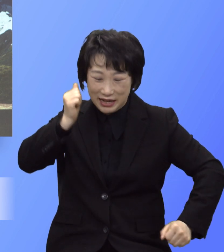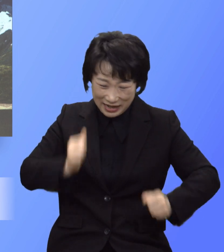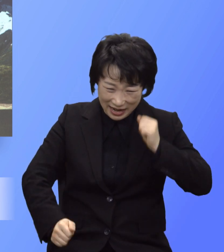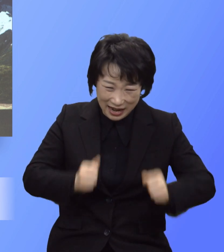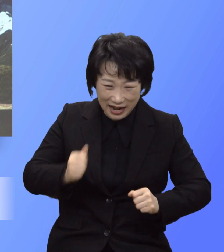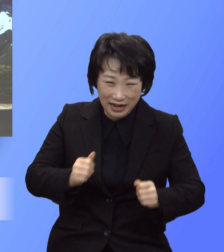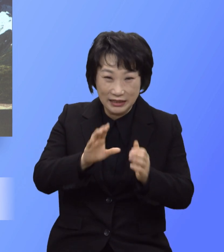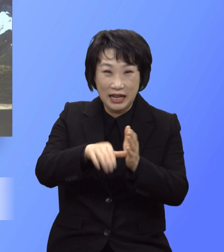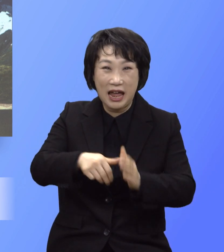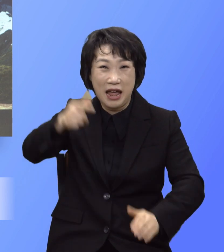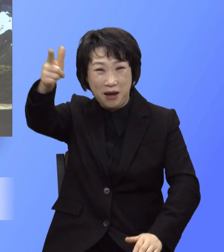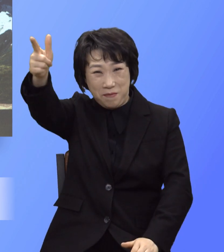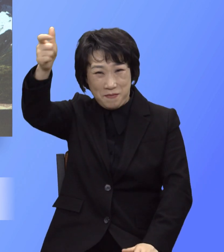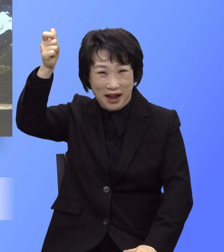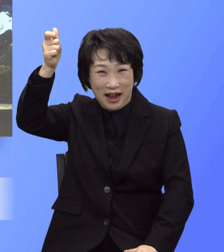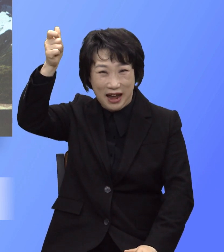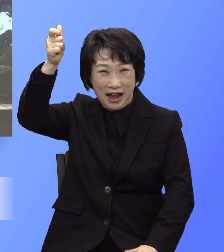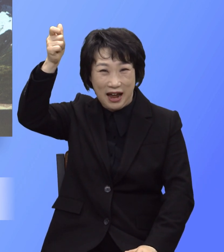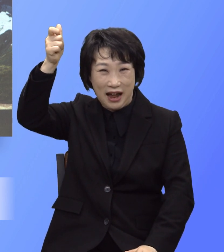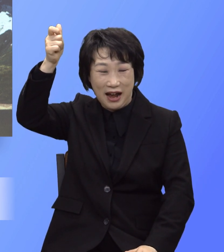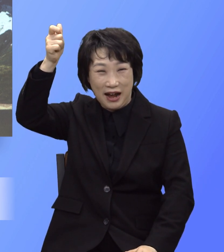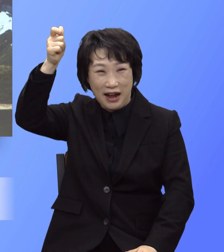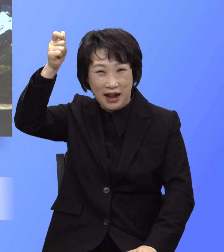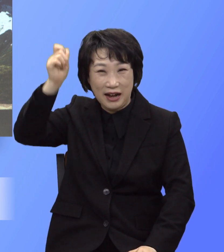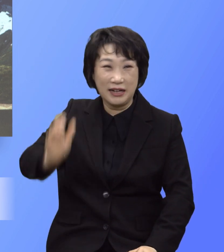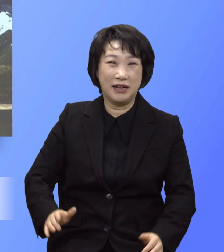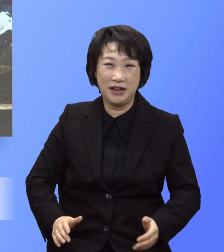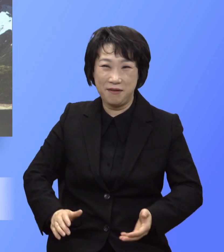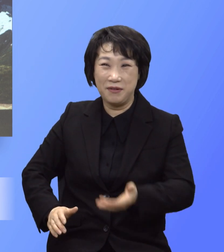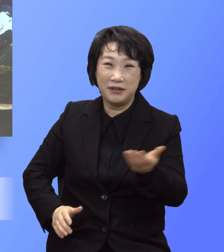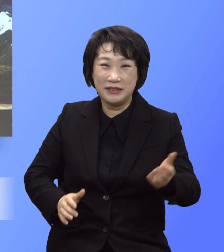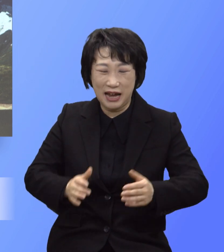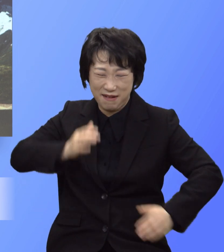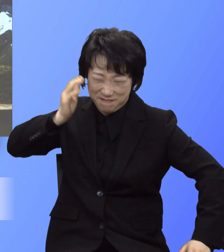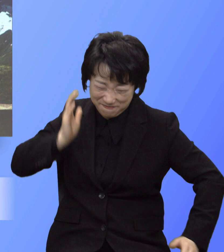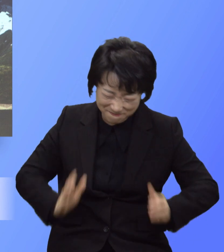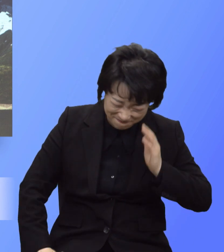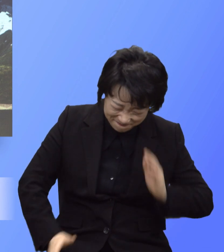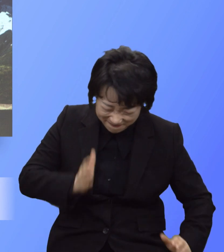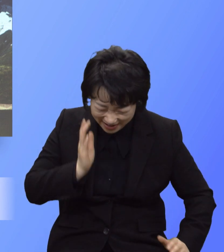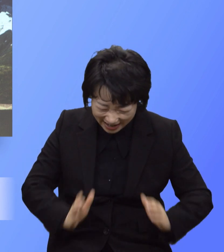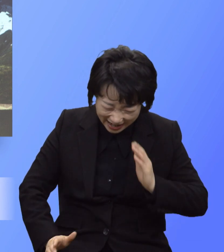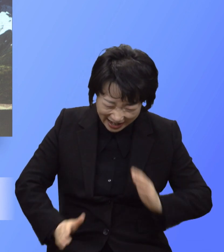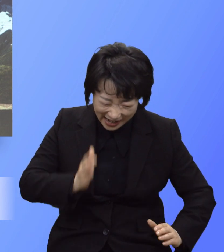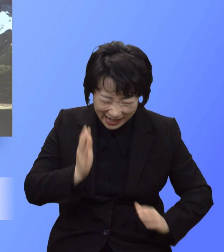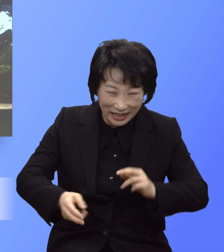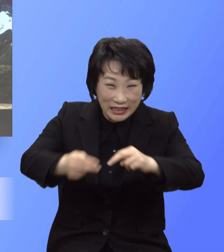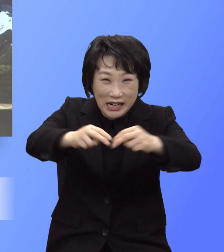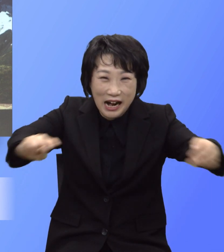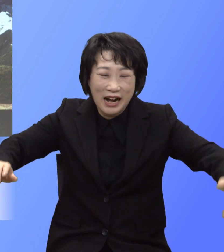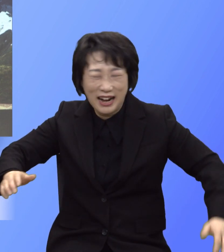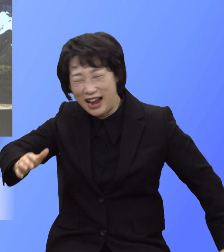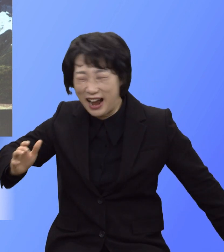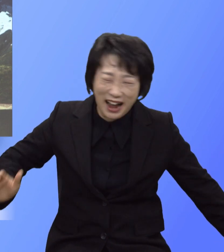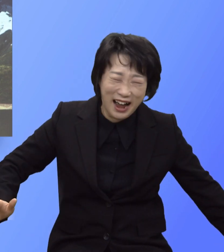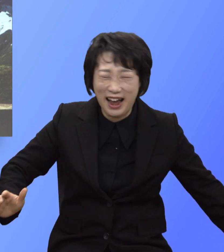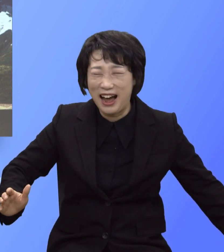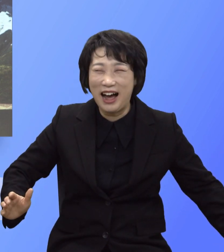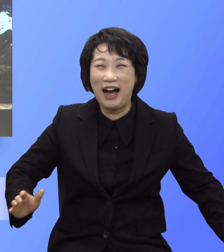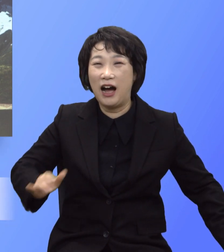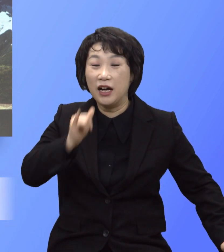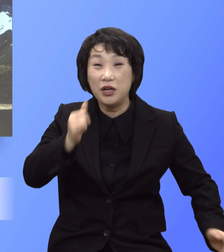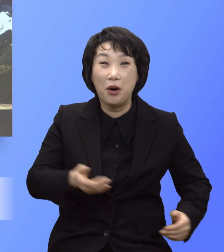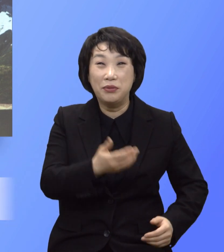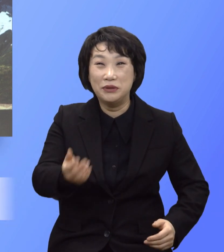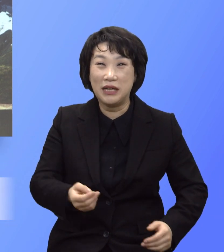총소리가 딱 울리면서 10초 안팎에 100m 라인을 끊는 사람들이 여러분